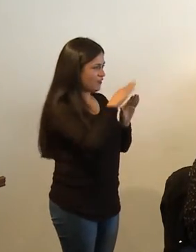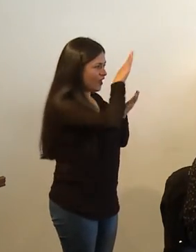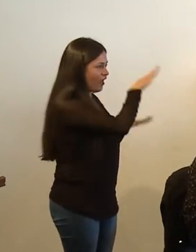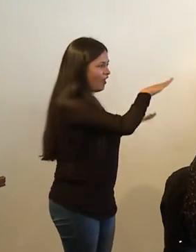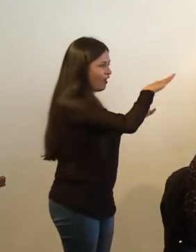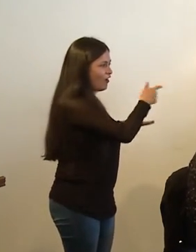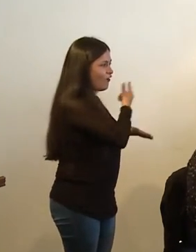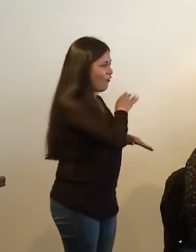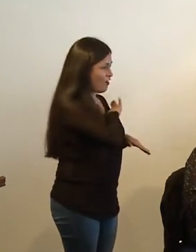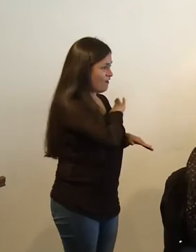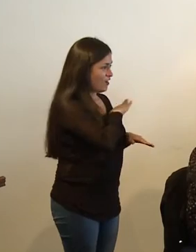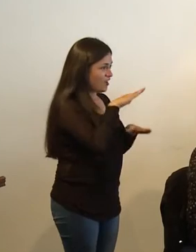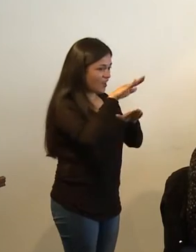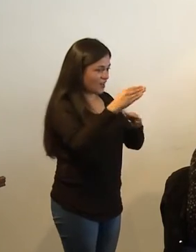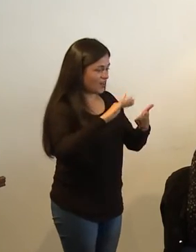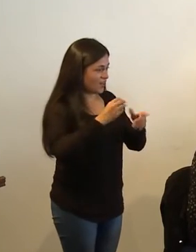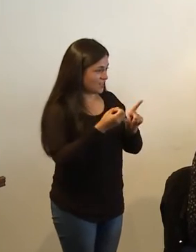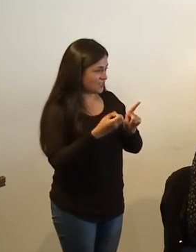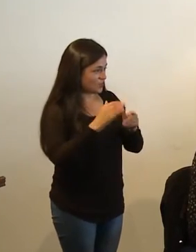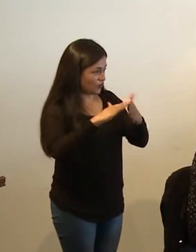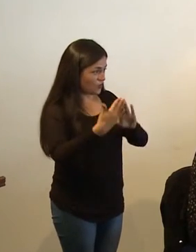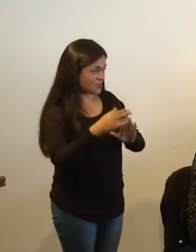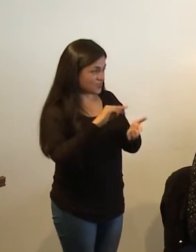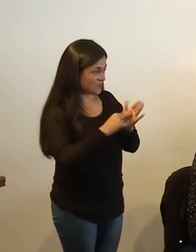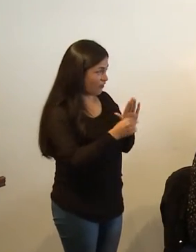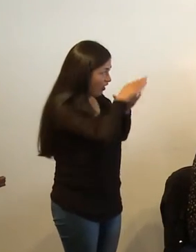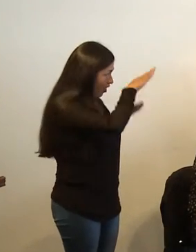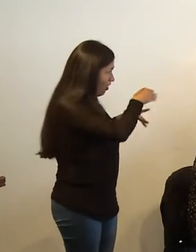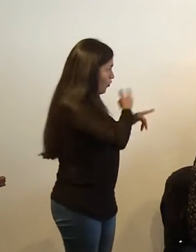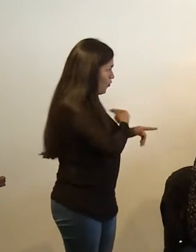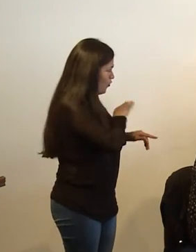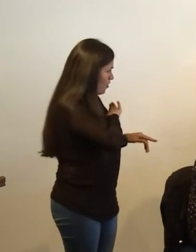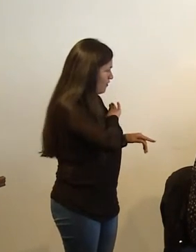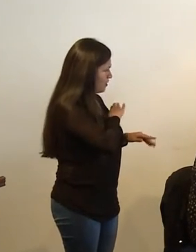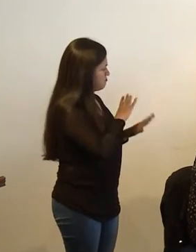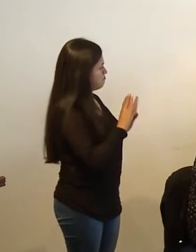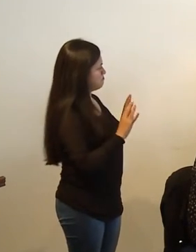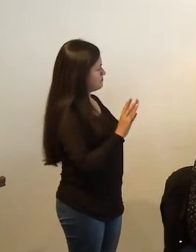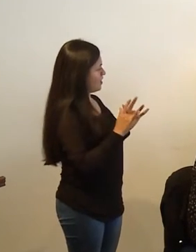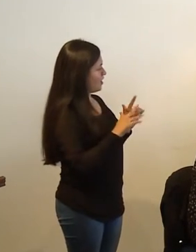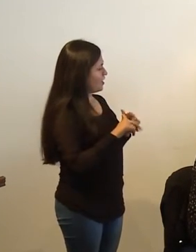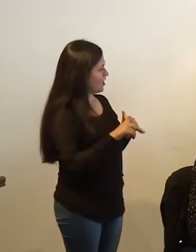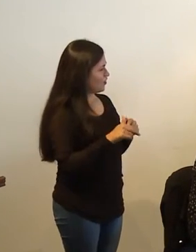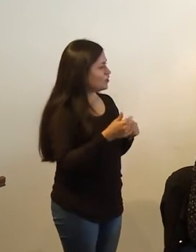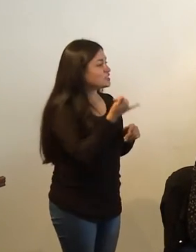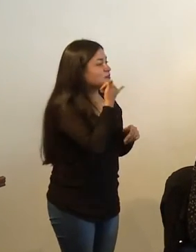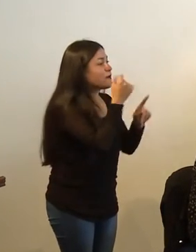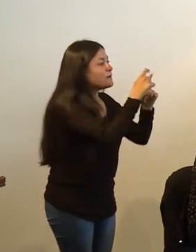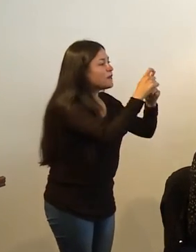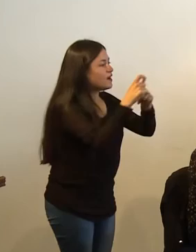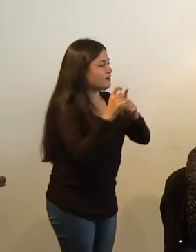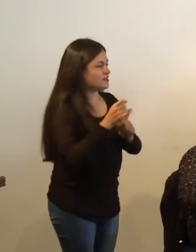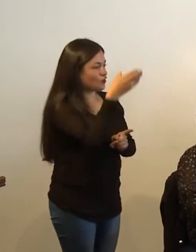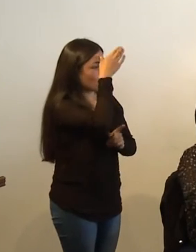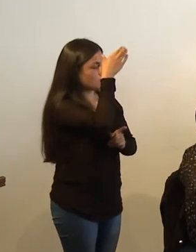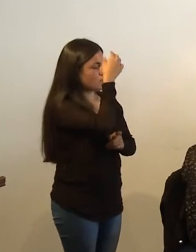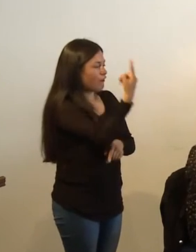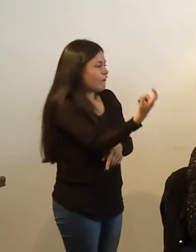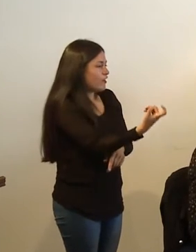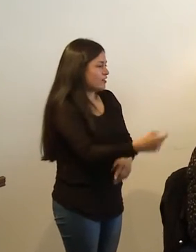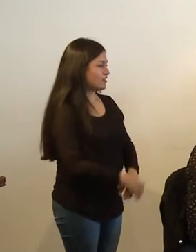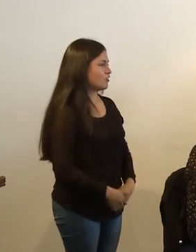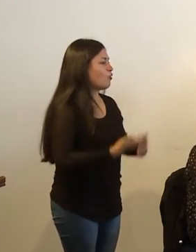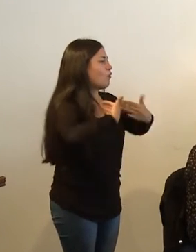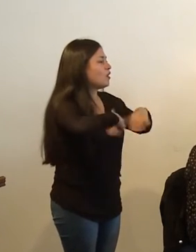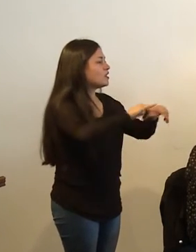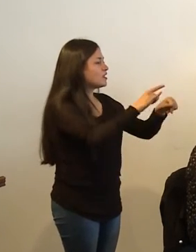radicalmente. Entonces mi diálogo ha sido más con lo comunitario, y ahí conecto con lo de Pilar. Entonces,